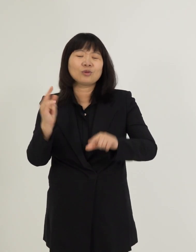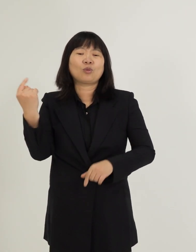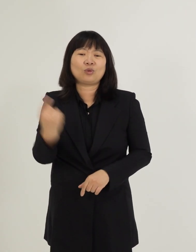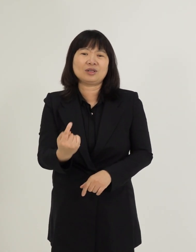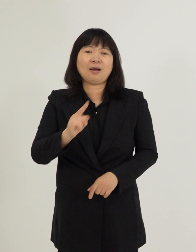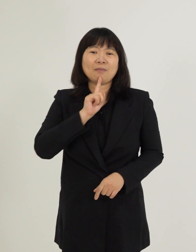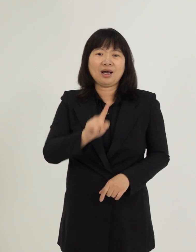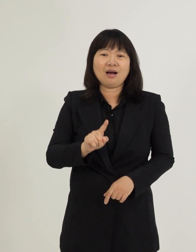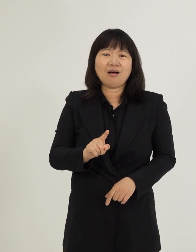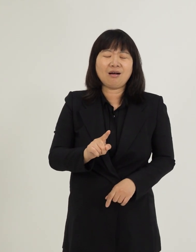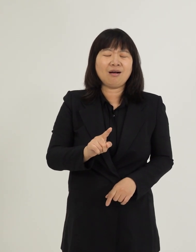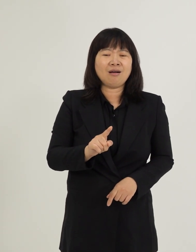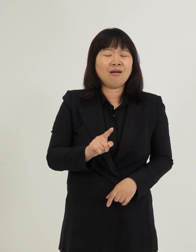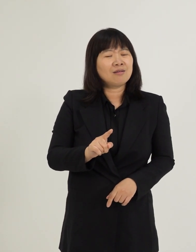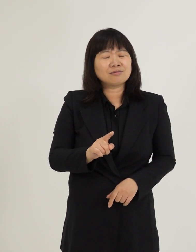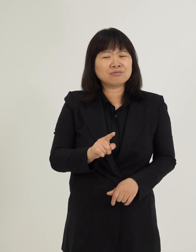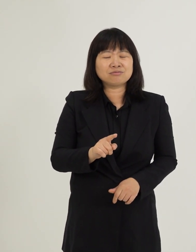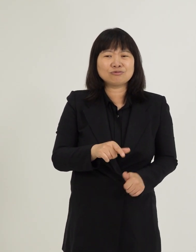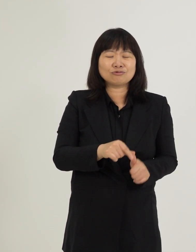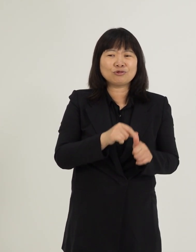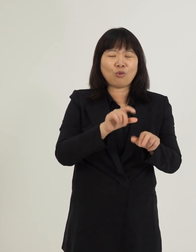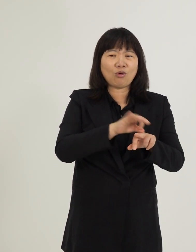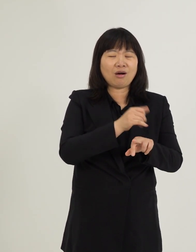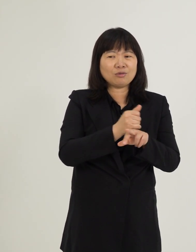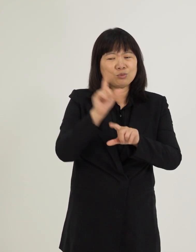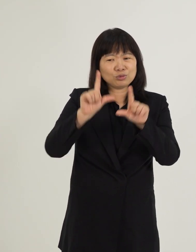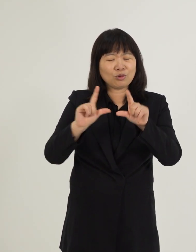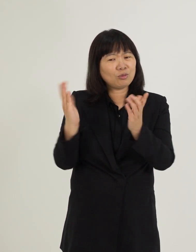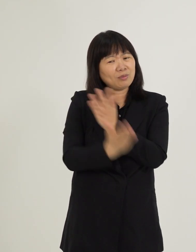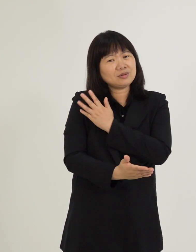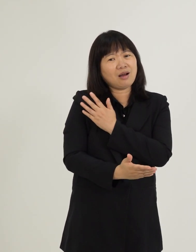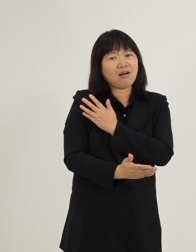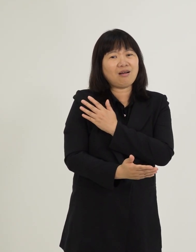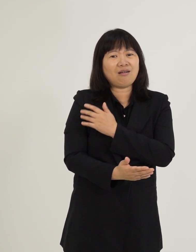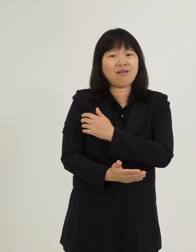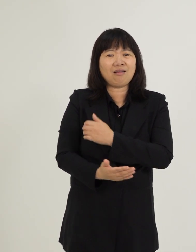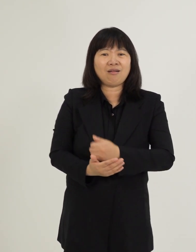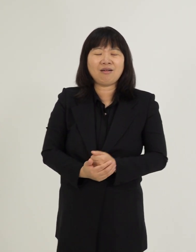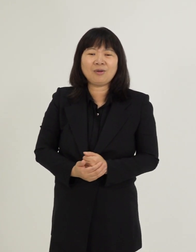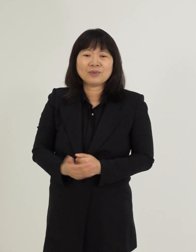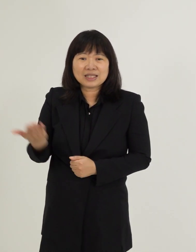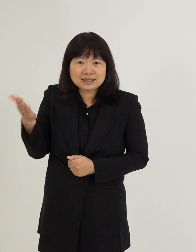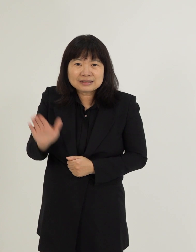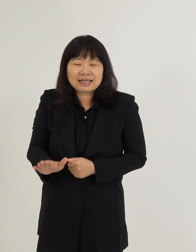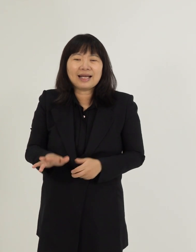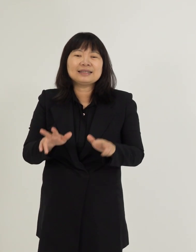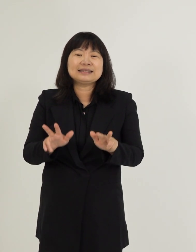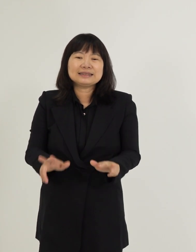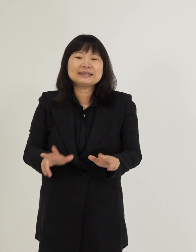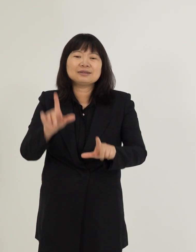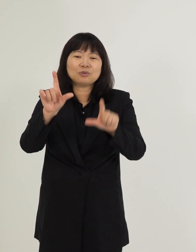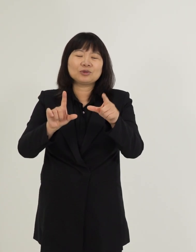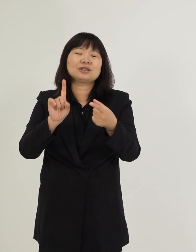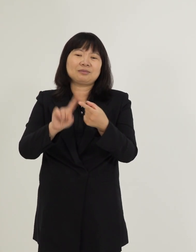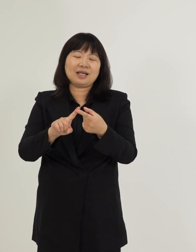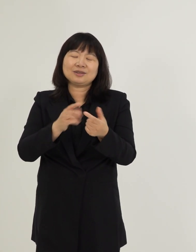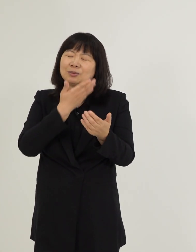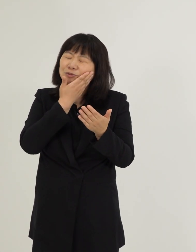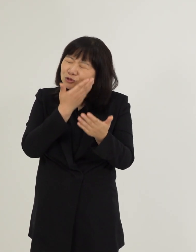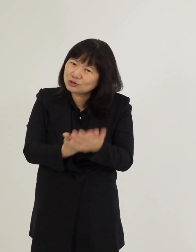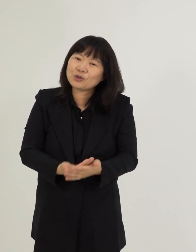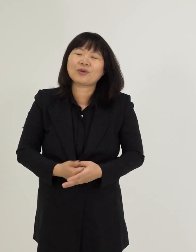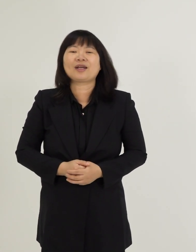그림이 이건 안 맞잖아요. 바로 여기에 핵심 초점이 있어요.